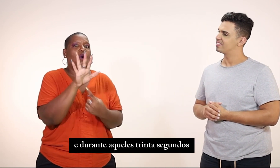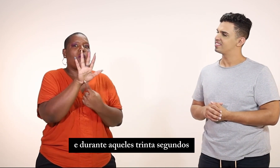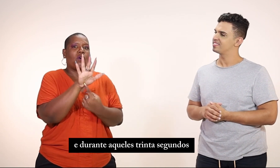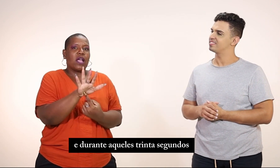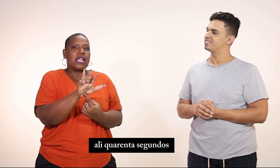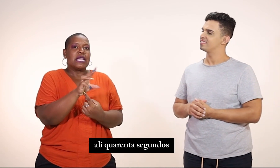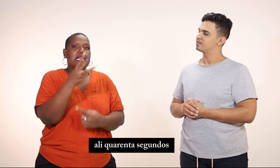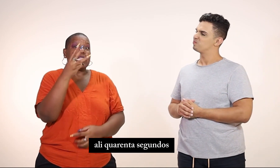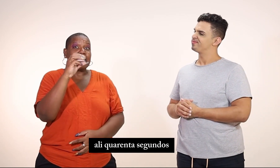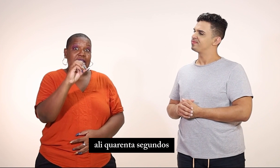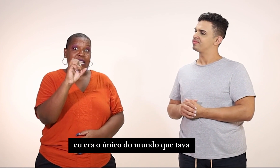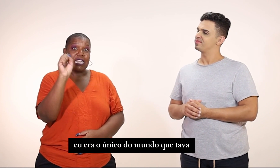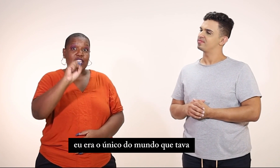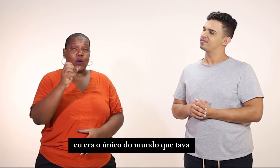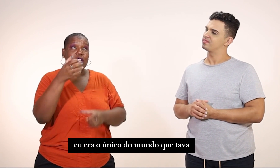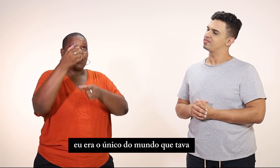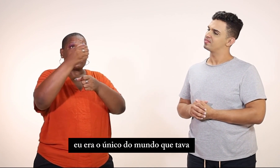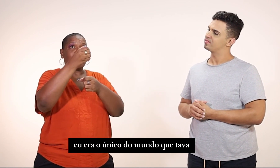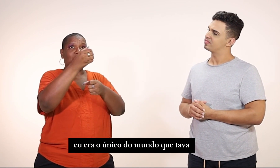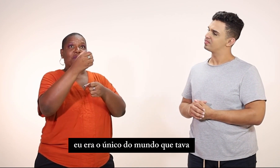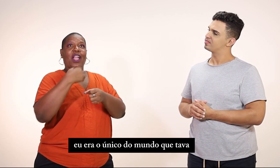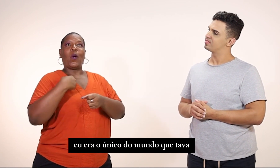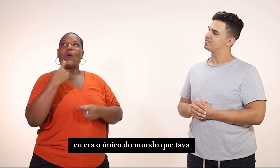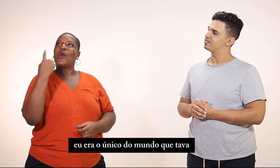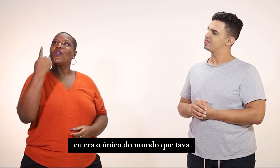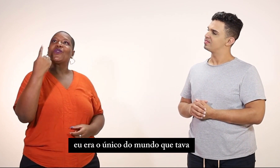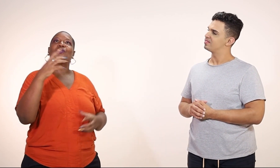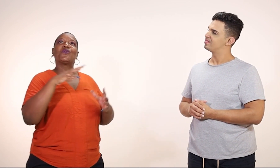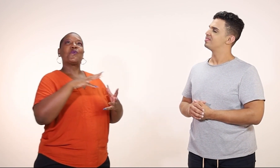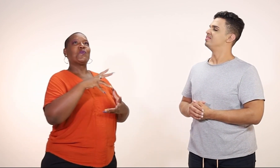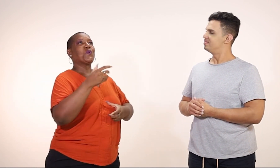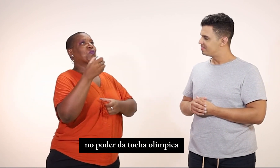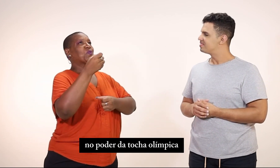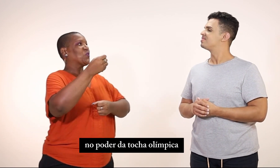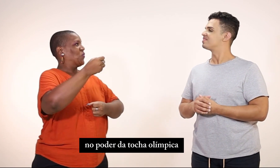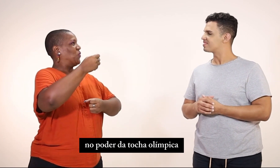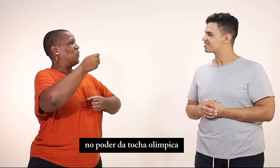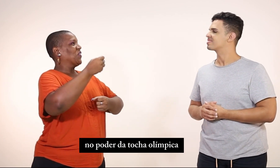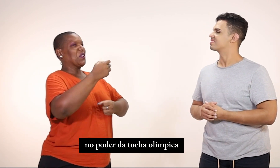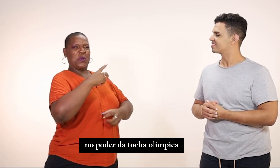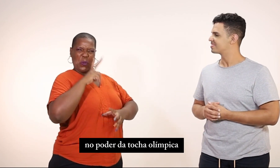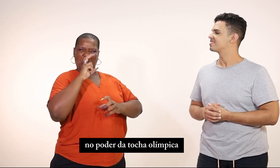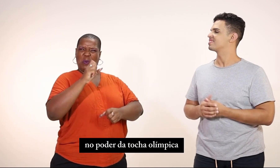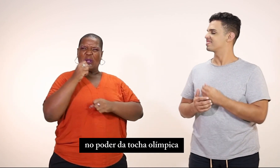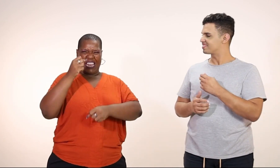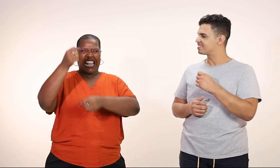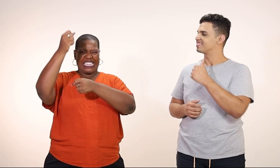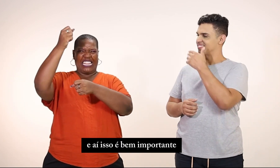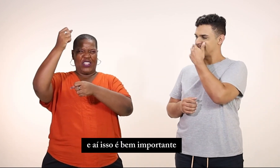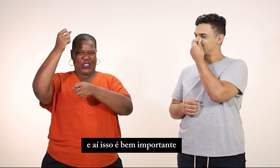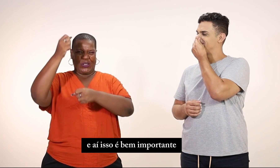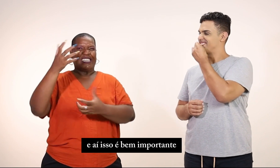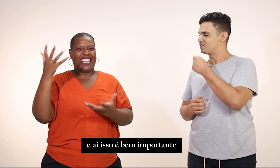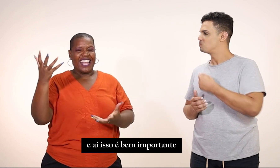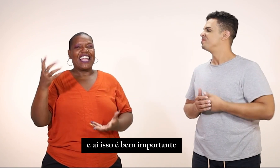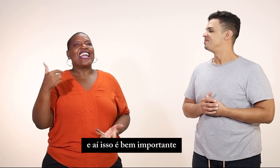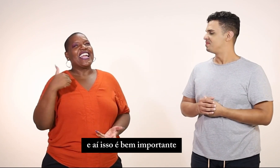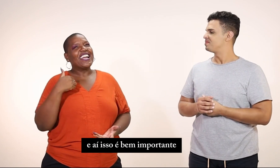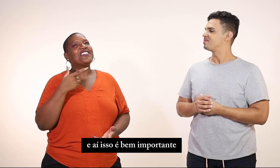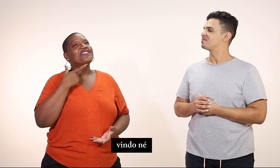segundos ali, 40 segundos, eu era o único do mundo que estava no poder da tocha olímpica. E aí isso é bem importante, vindo,